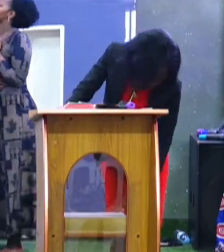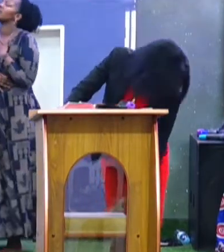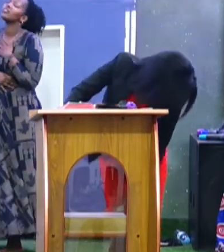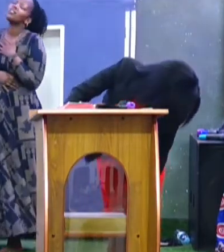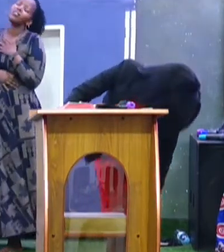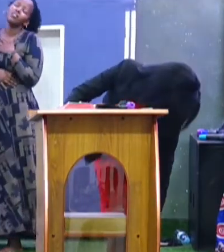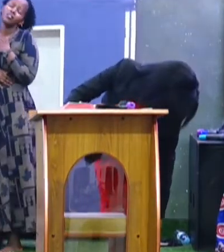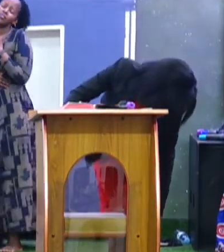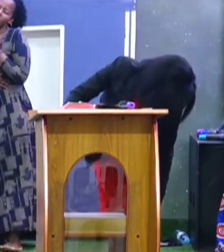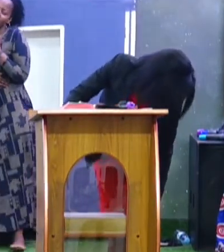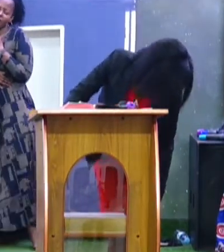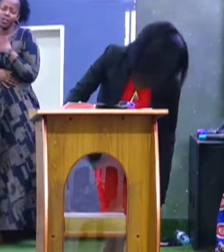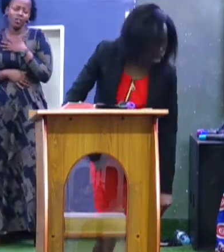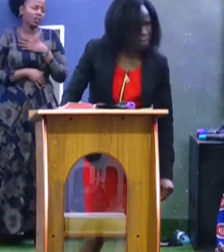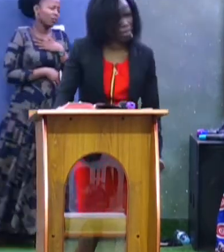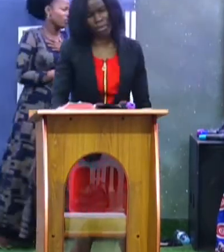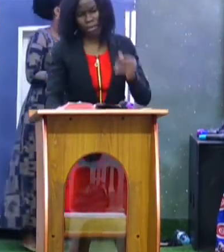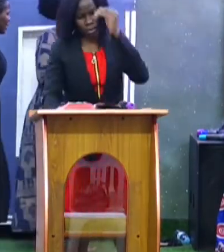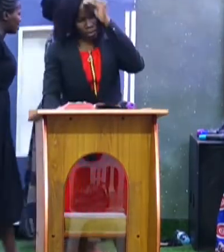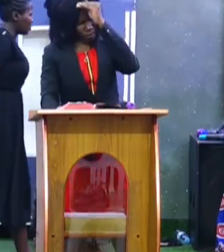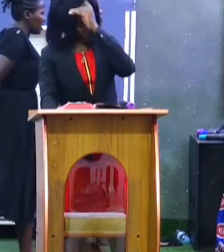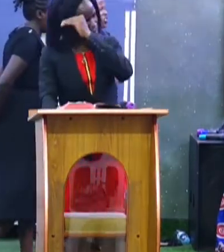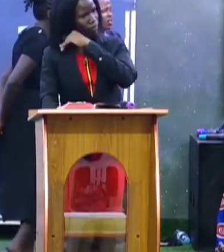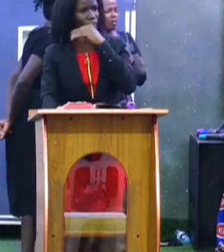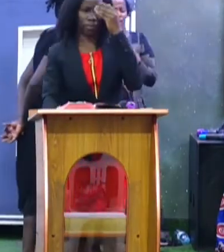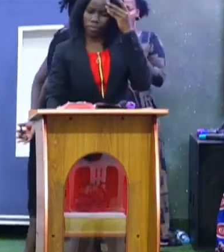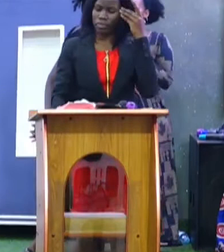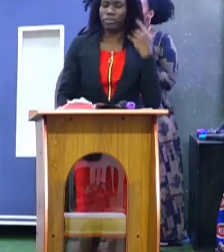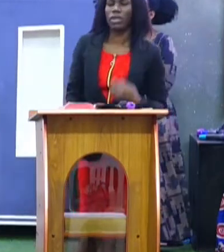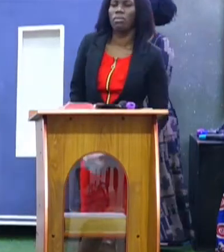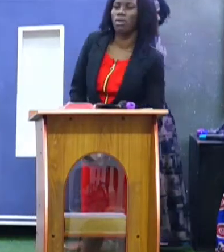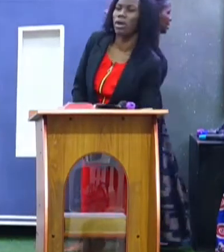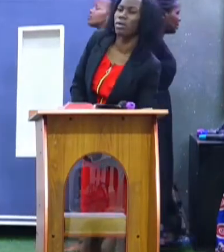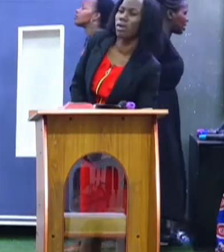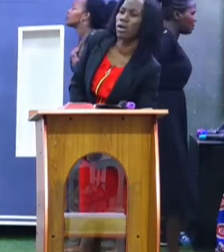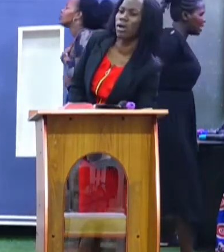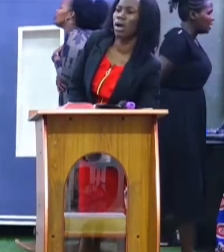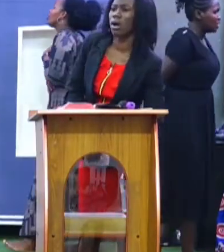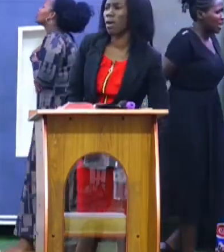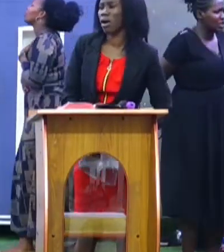maaso g'ensi kibeere nga nze nsobola okuwanyisa obulamu